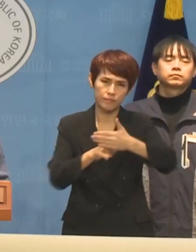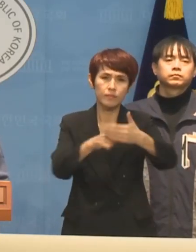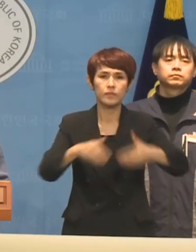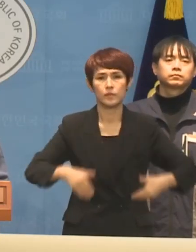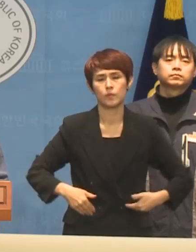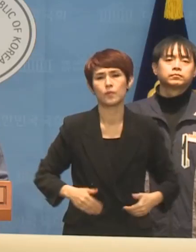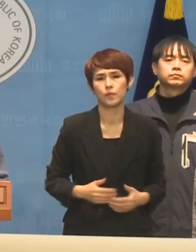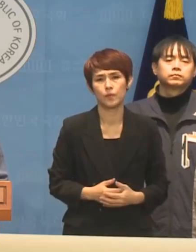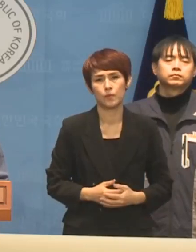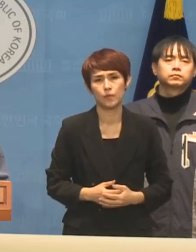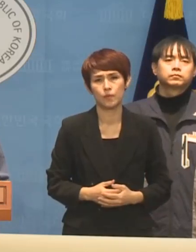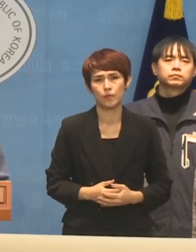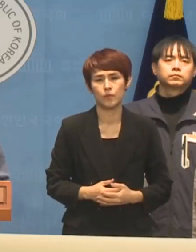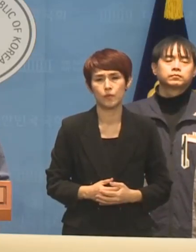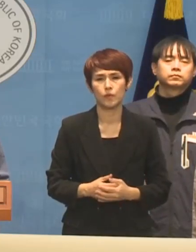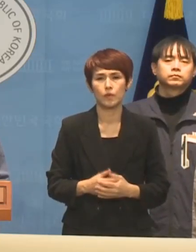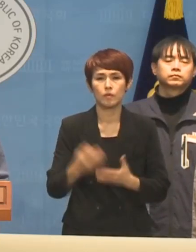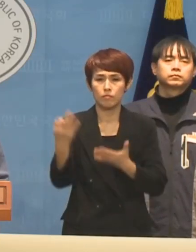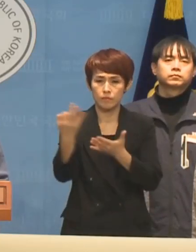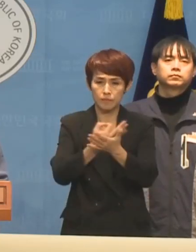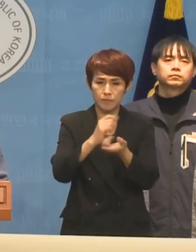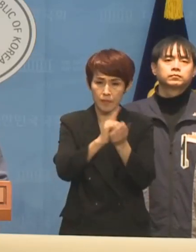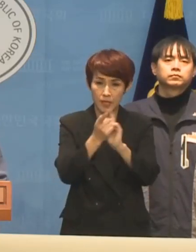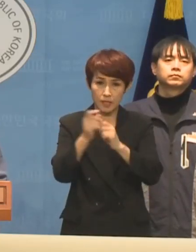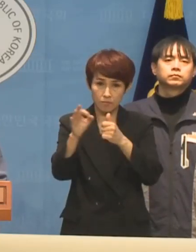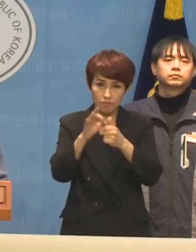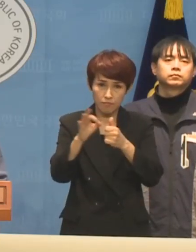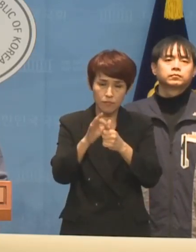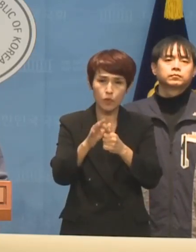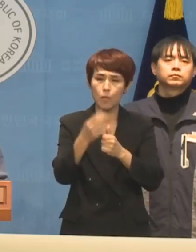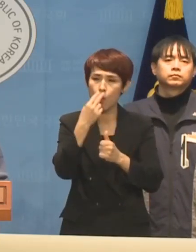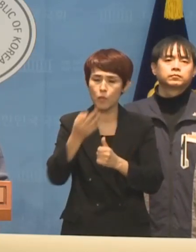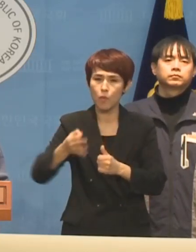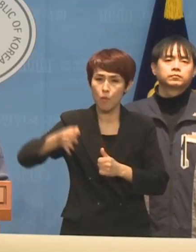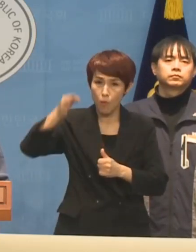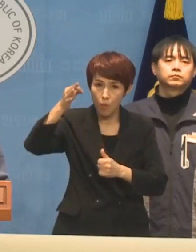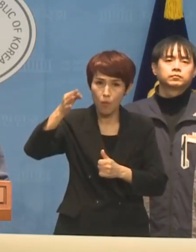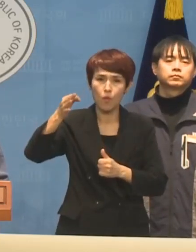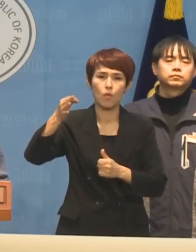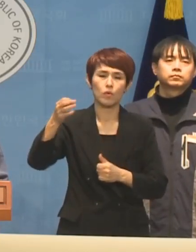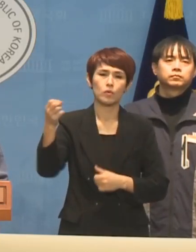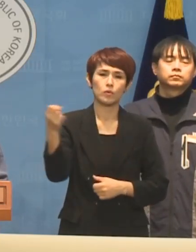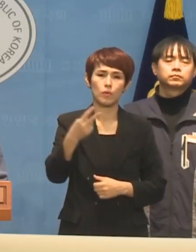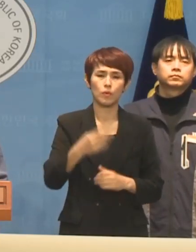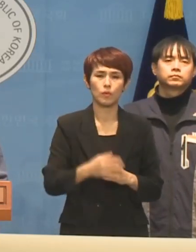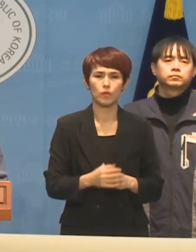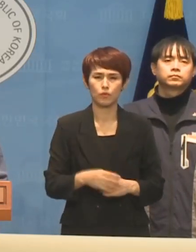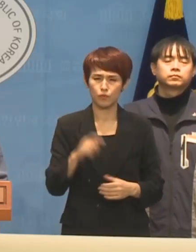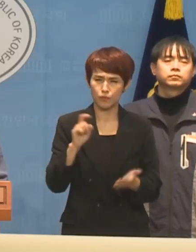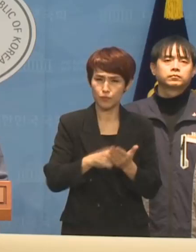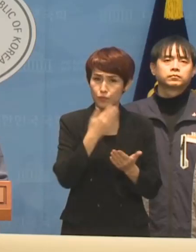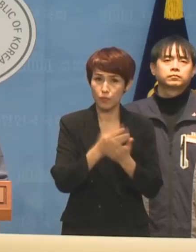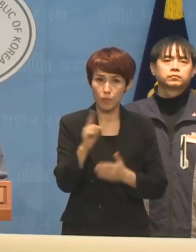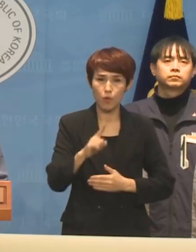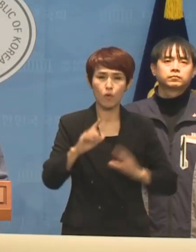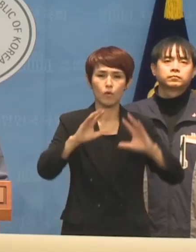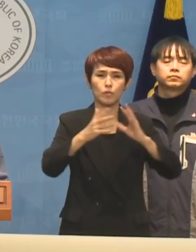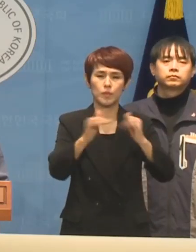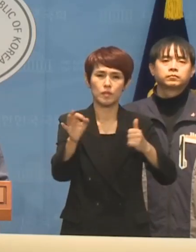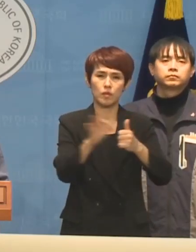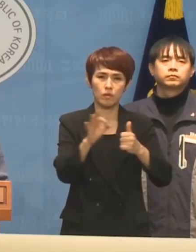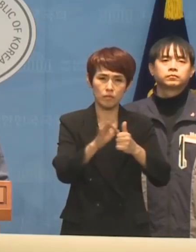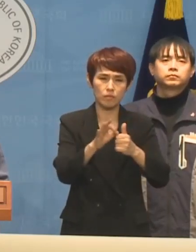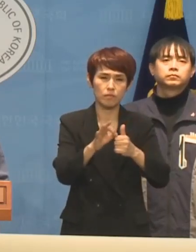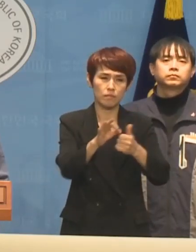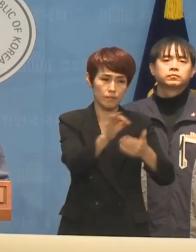합니다. 소득 대체율, 보험료 인상과 같은 모수개혁과 함께 시급한 과제는 국민연금 사각지대를